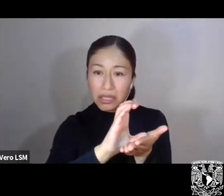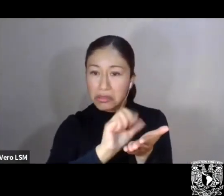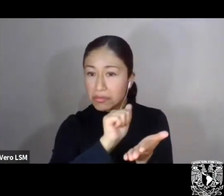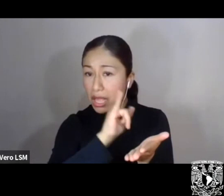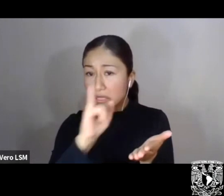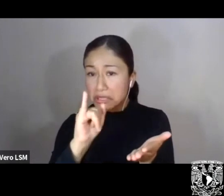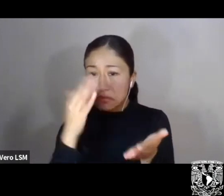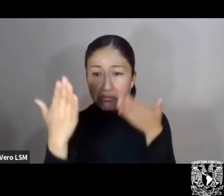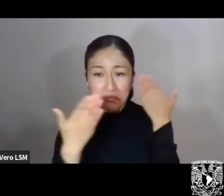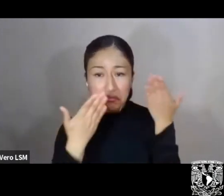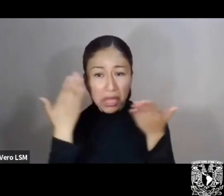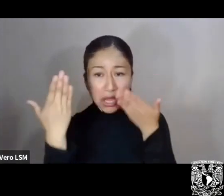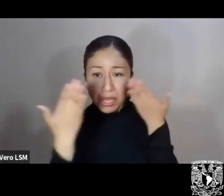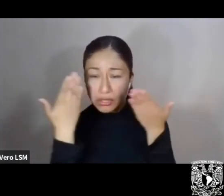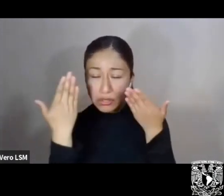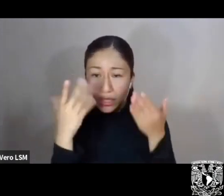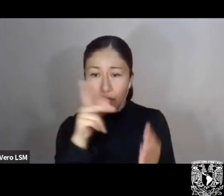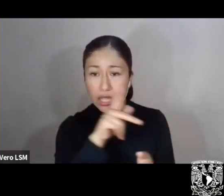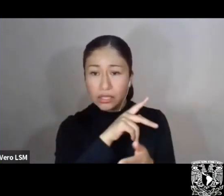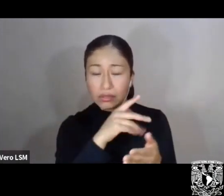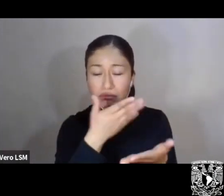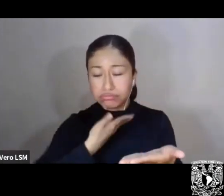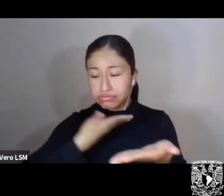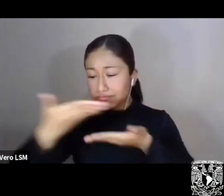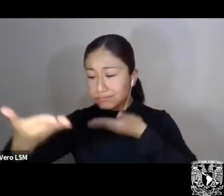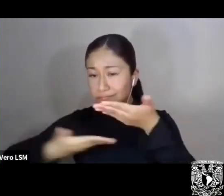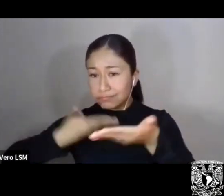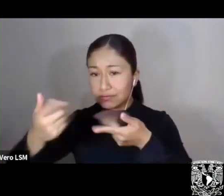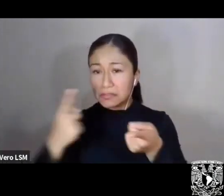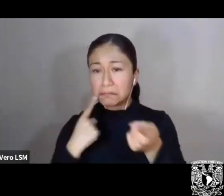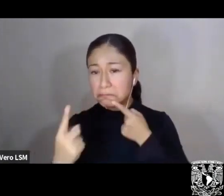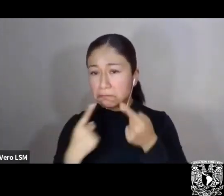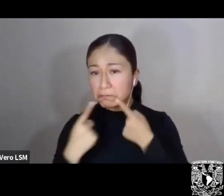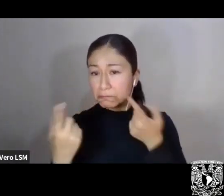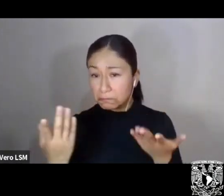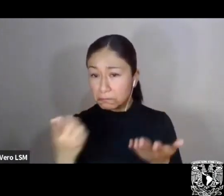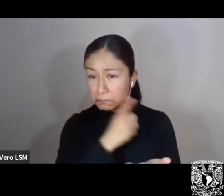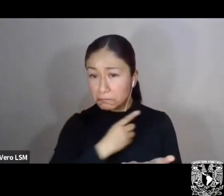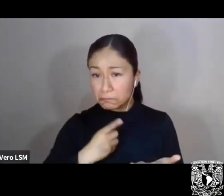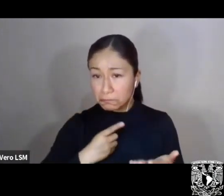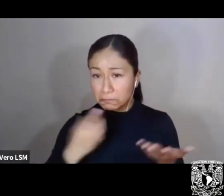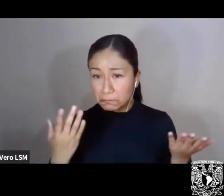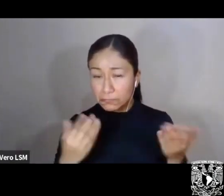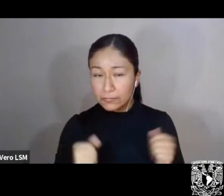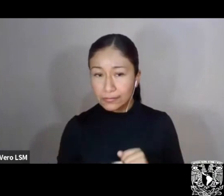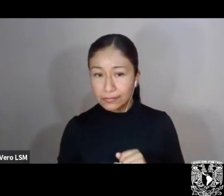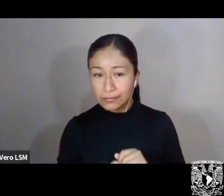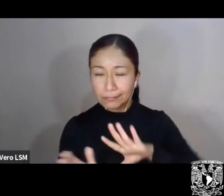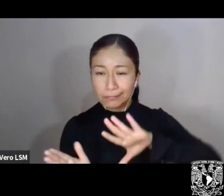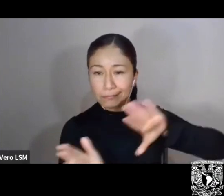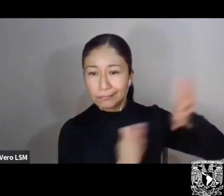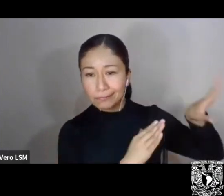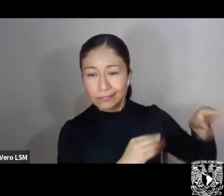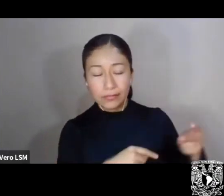Con respecto a lo siguiente, ¿cuál era la pregunta de mi agencia con respecto a otras agencias DISCAS?